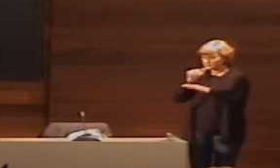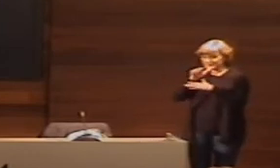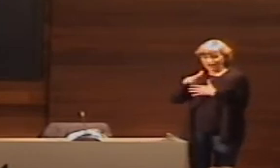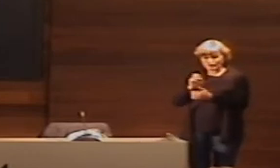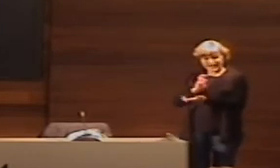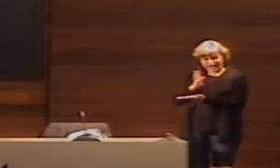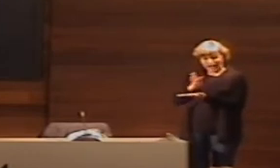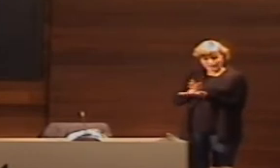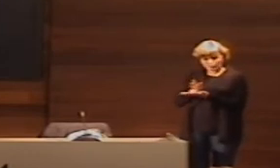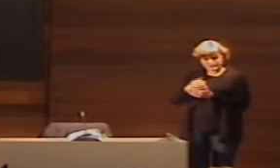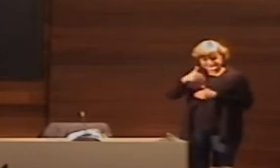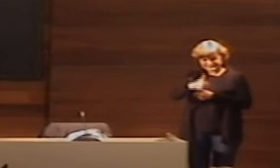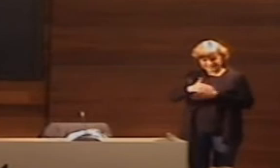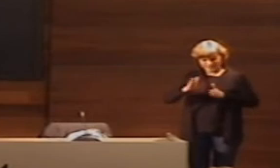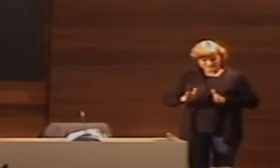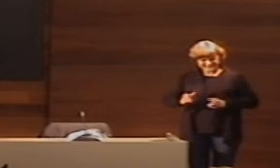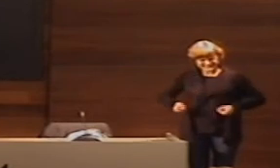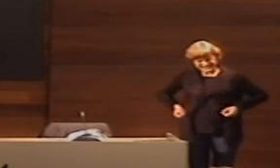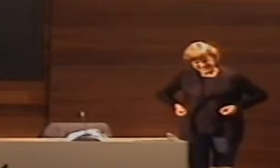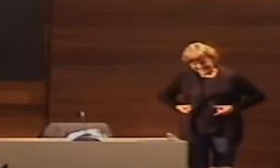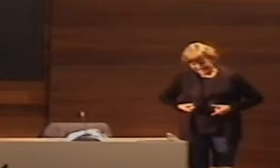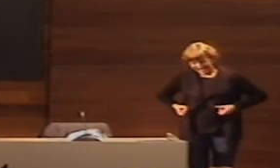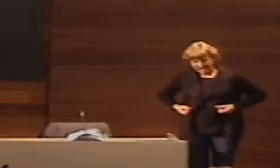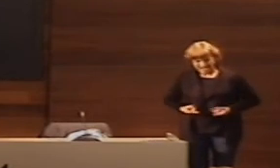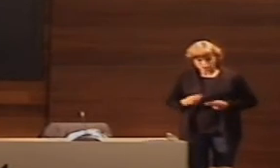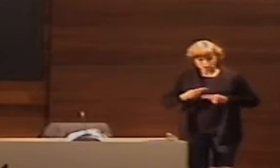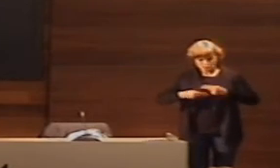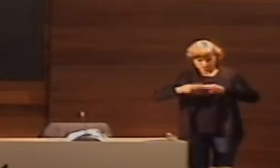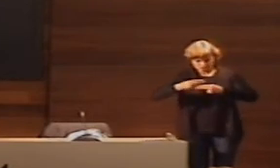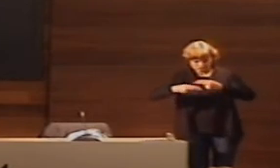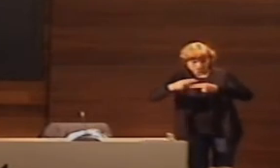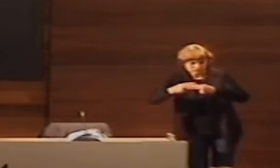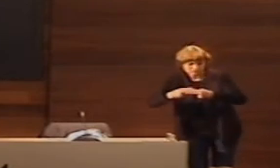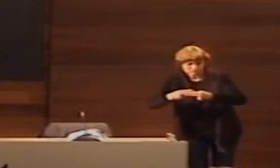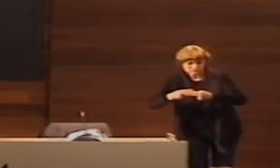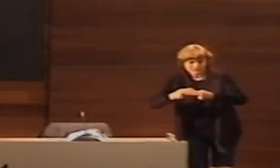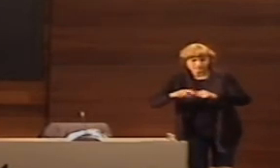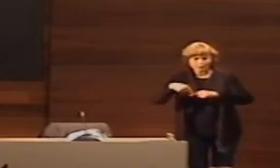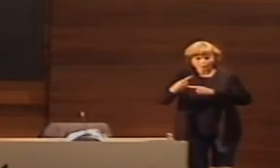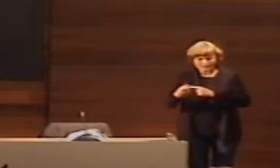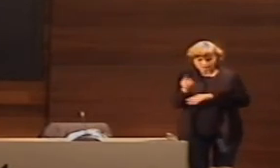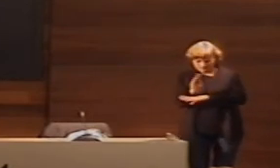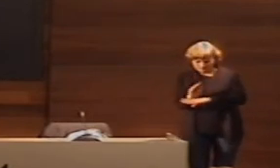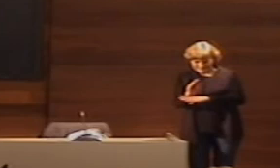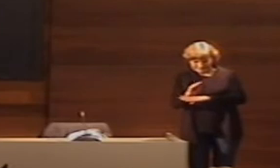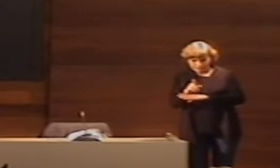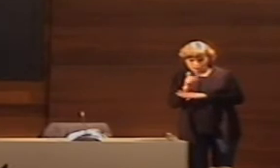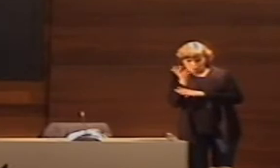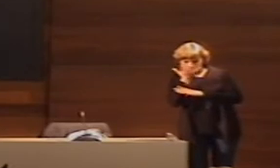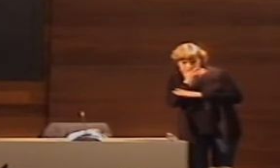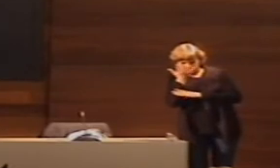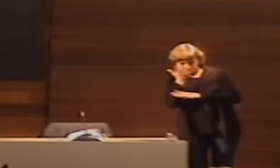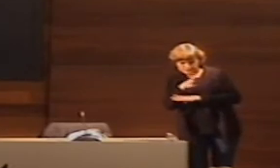este tipo de plantas, que son muy caras, y luego muy complejas en su manipulación, es decir, por parte de